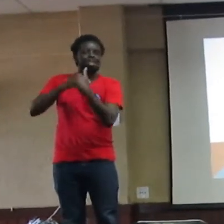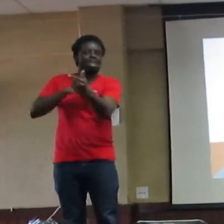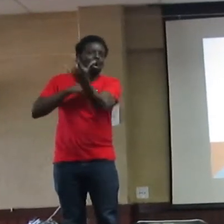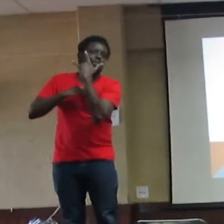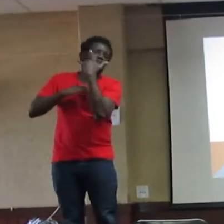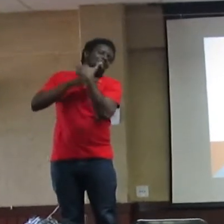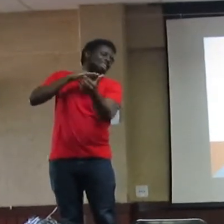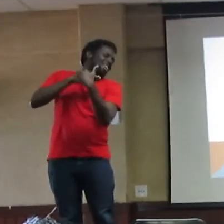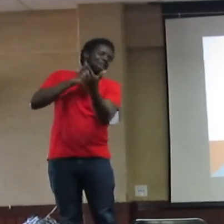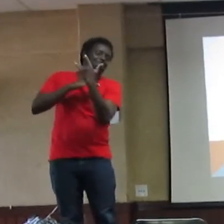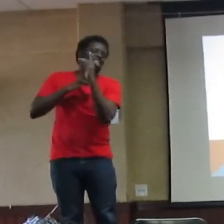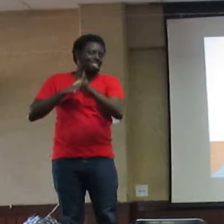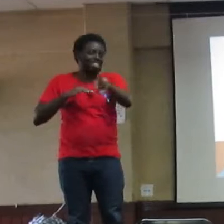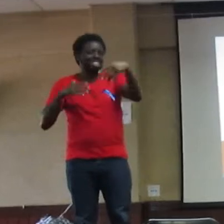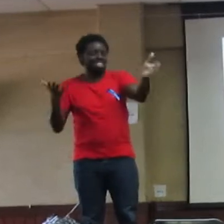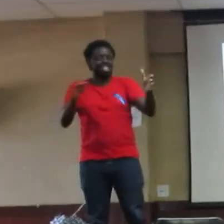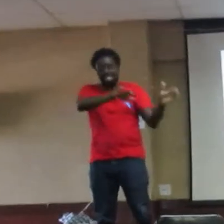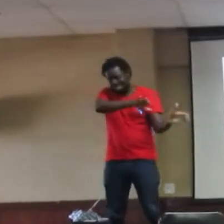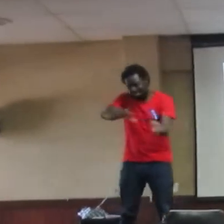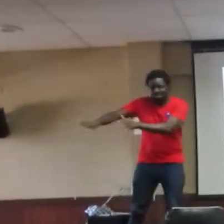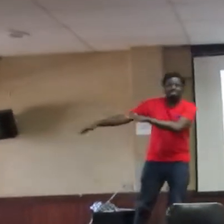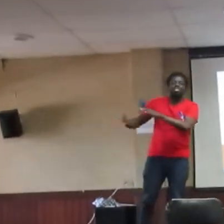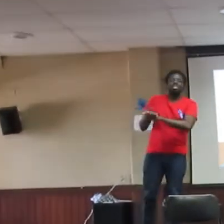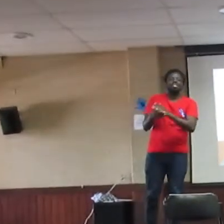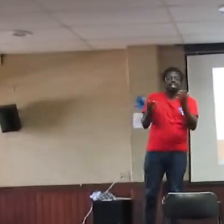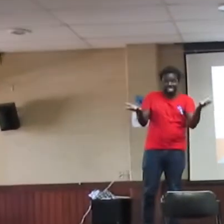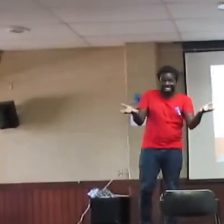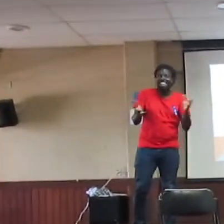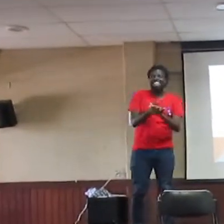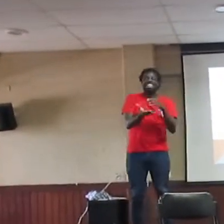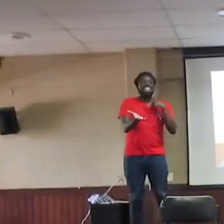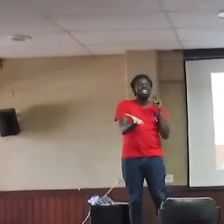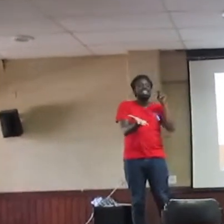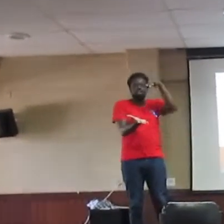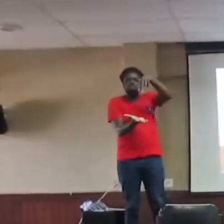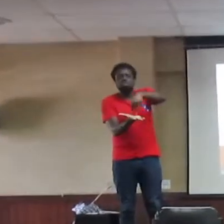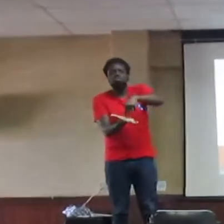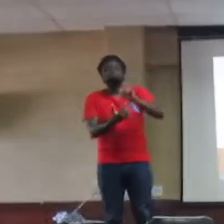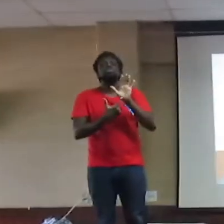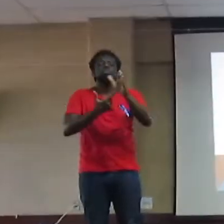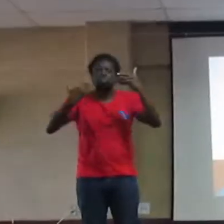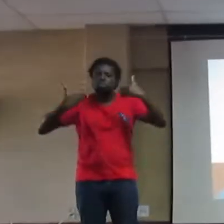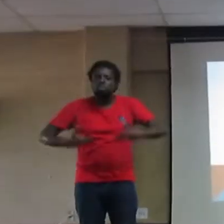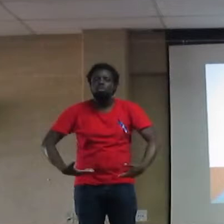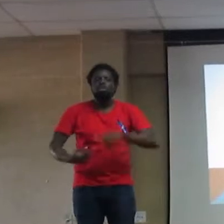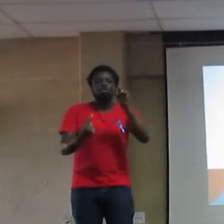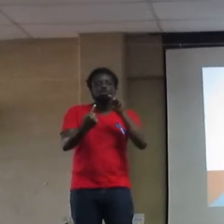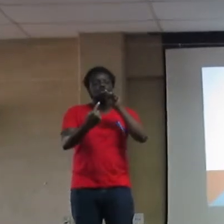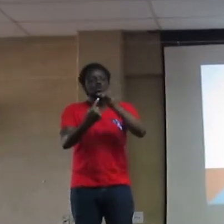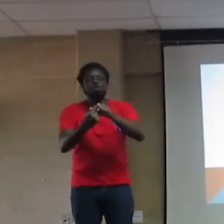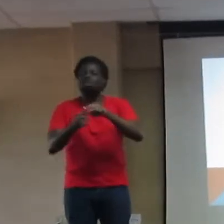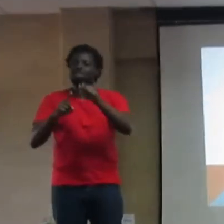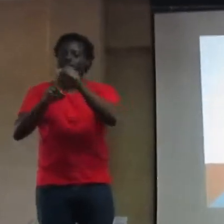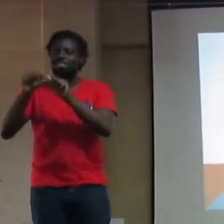me chama, toda vez ele me chama, parece que me ama. Mas, enfim, eu vim até